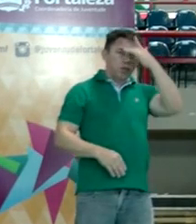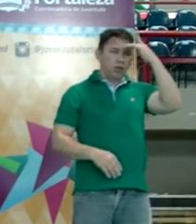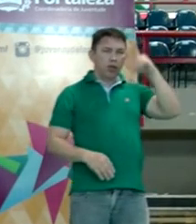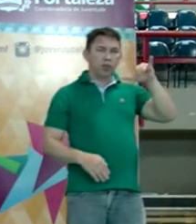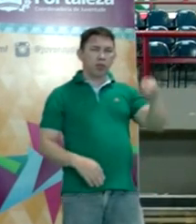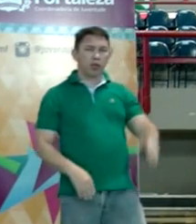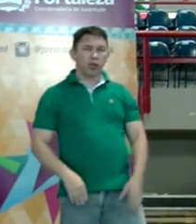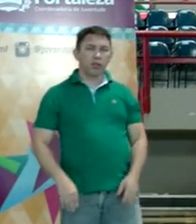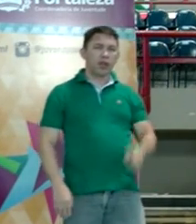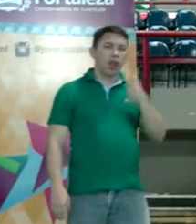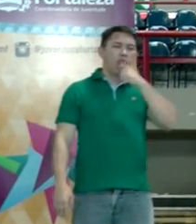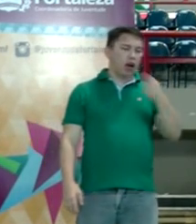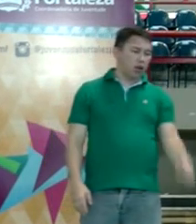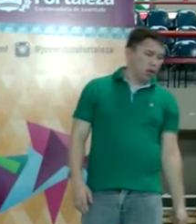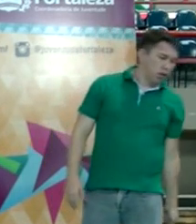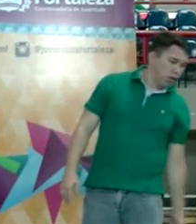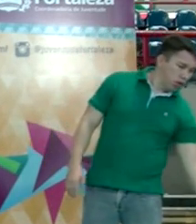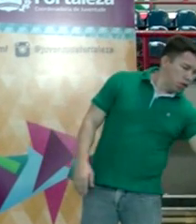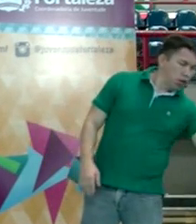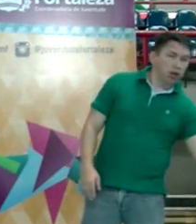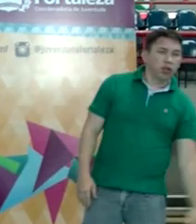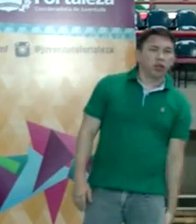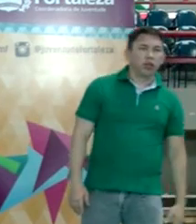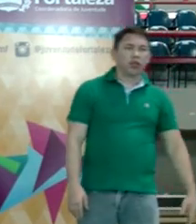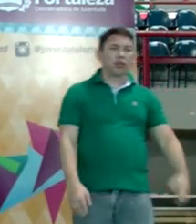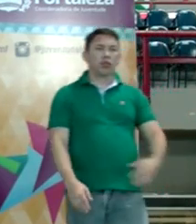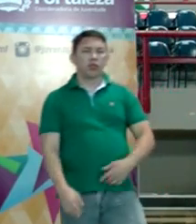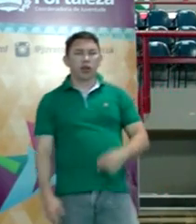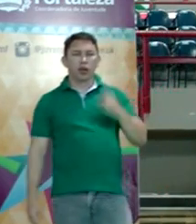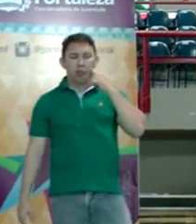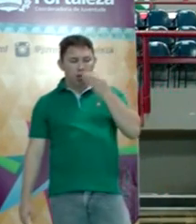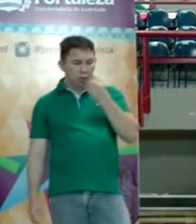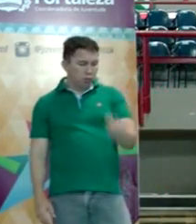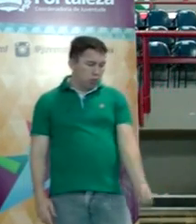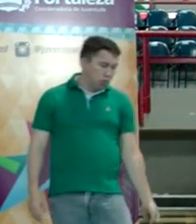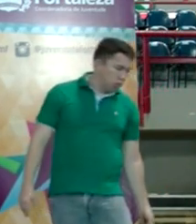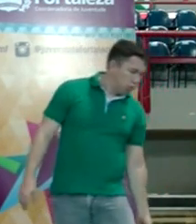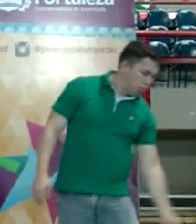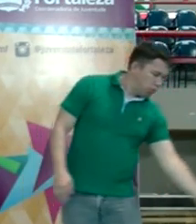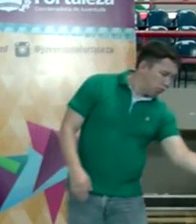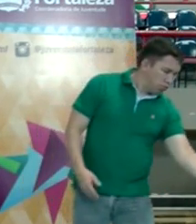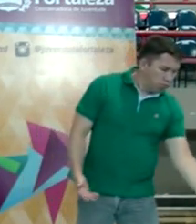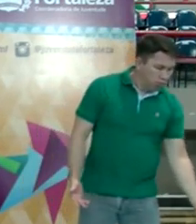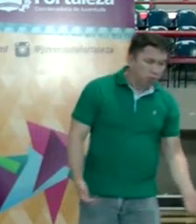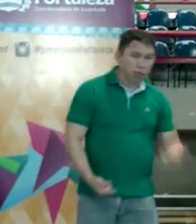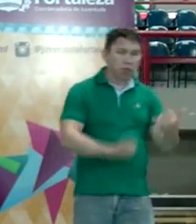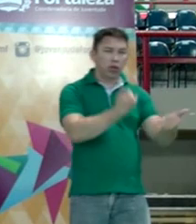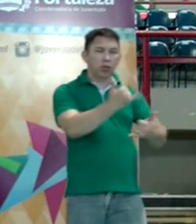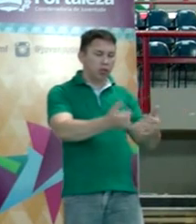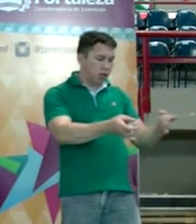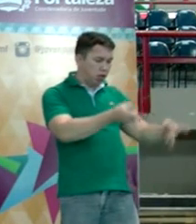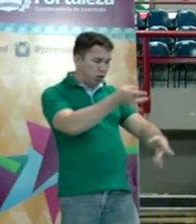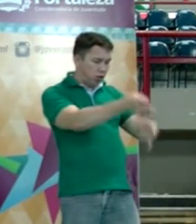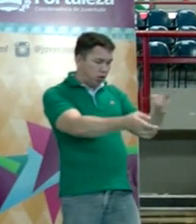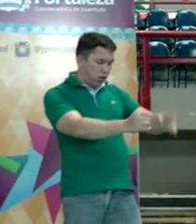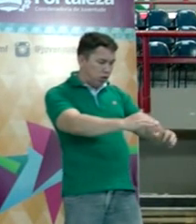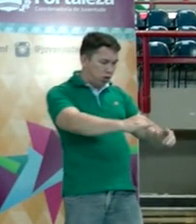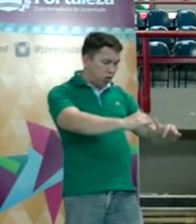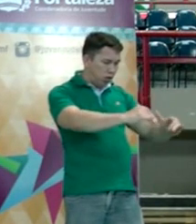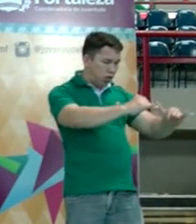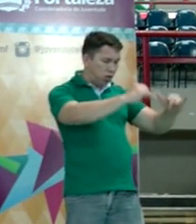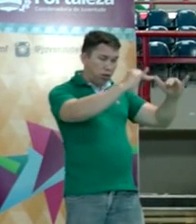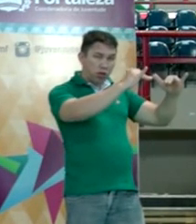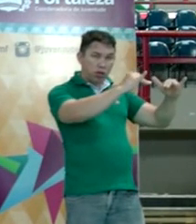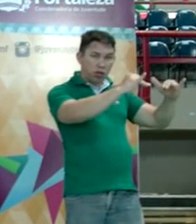uma pessoa e joga um palito de picolé, um papel de bombom. E nessa brincadeira... o lixo se acumulou. E não é